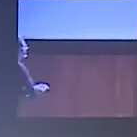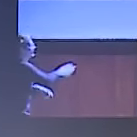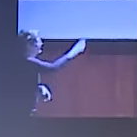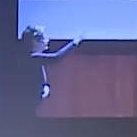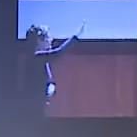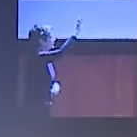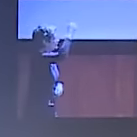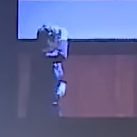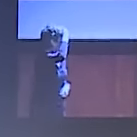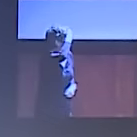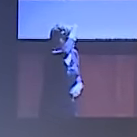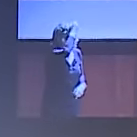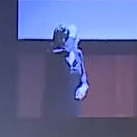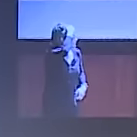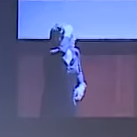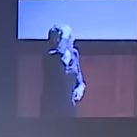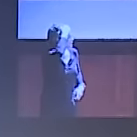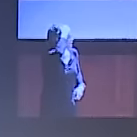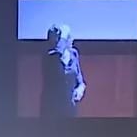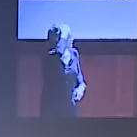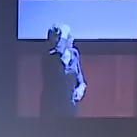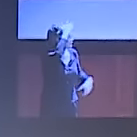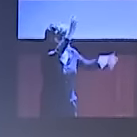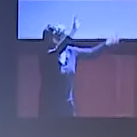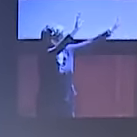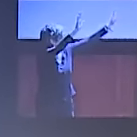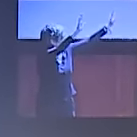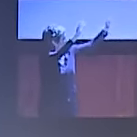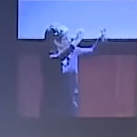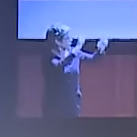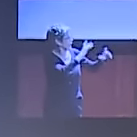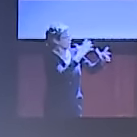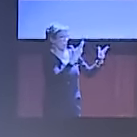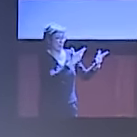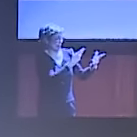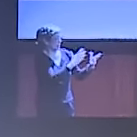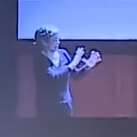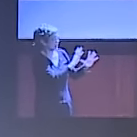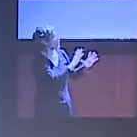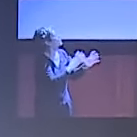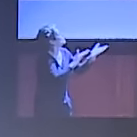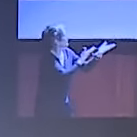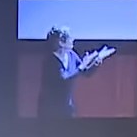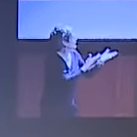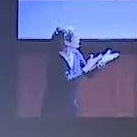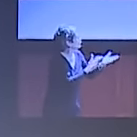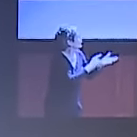Je vous présente. Donc, nous accueillons ce début d'après-midi.